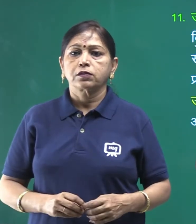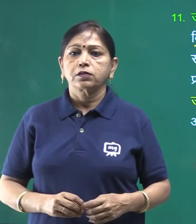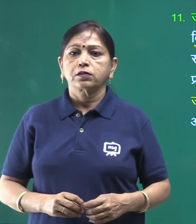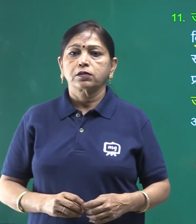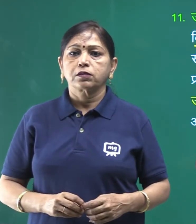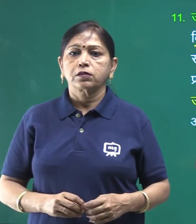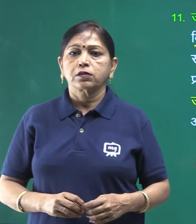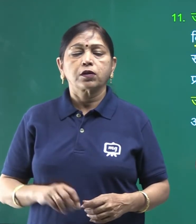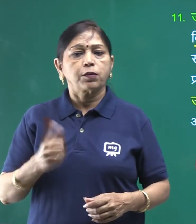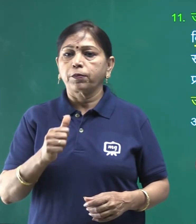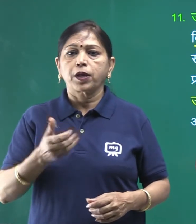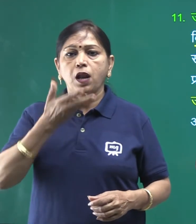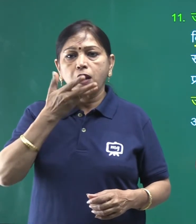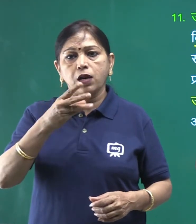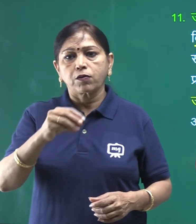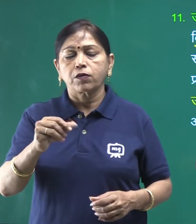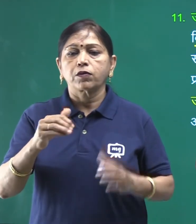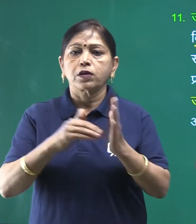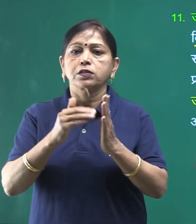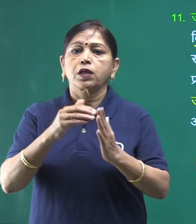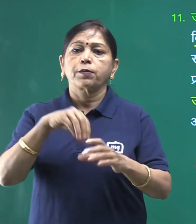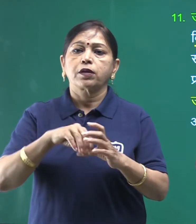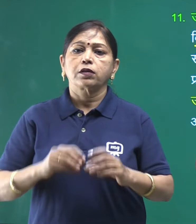बिना द्रवावस्था में